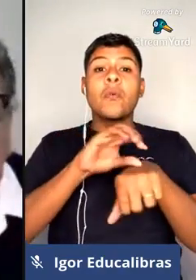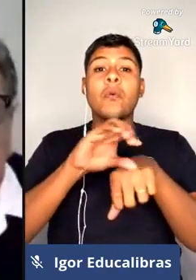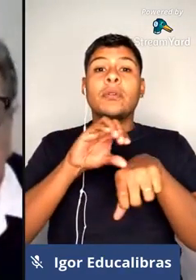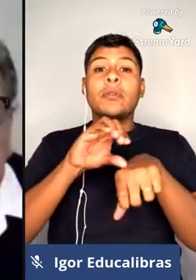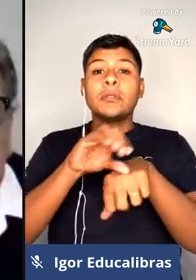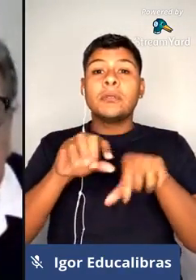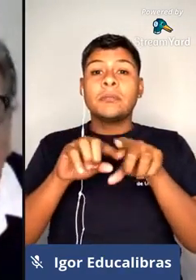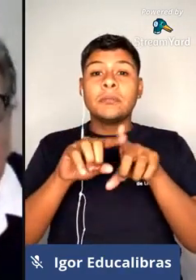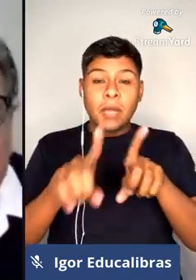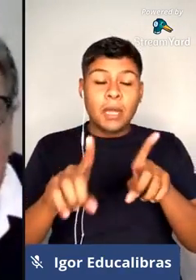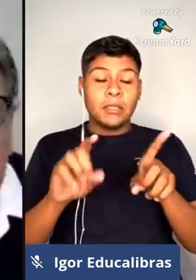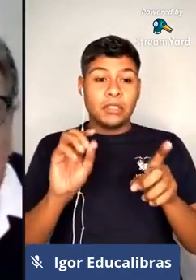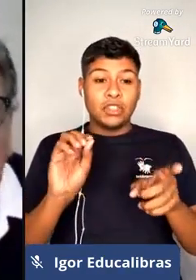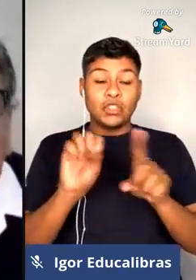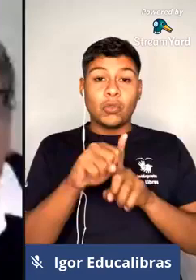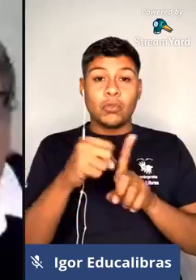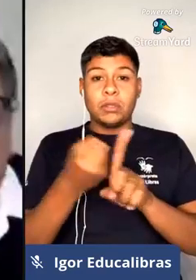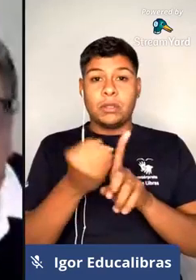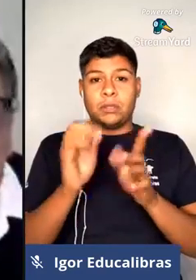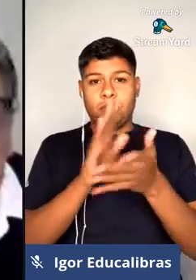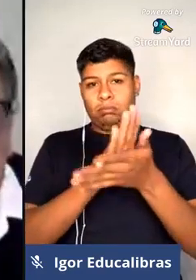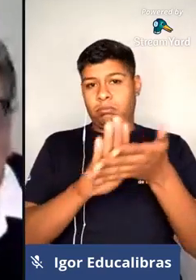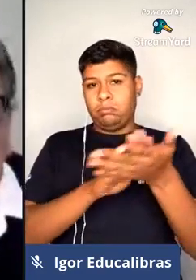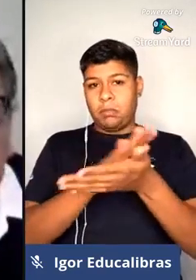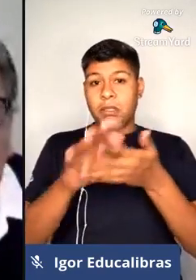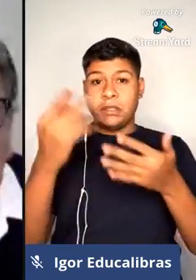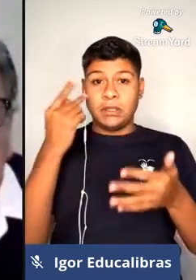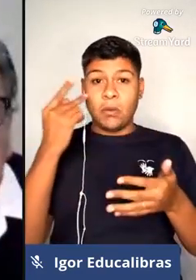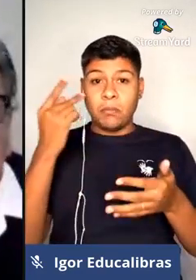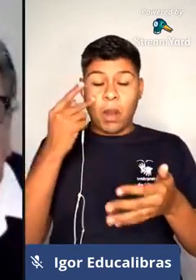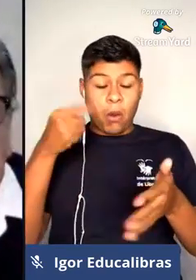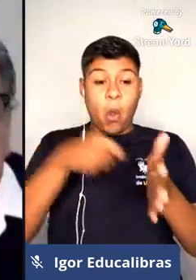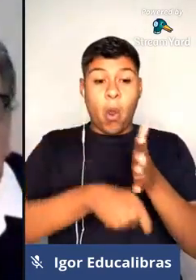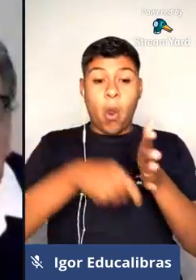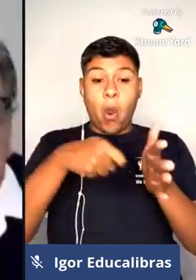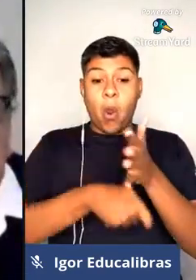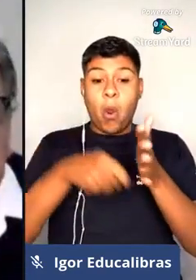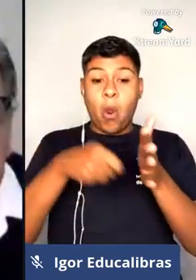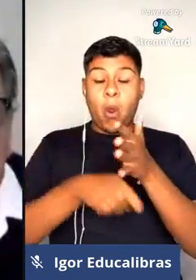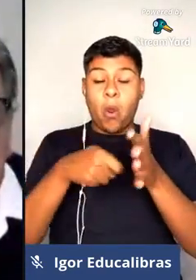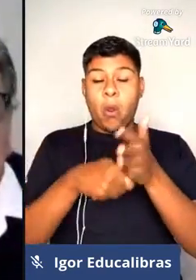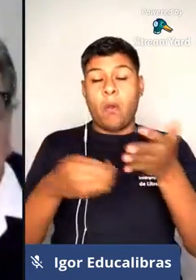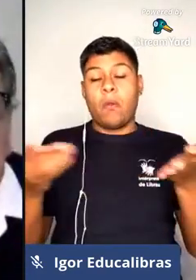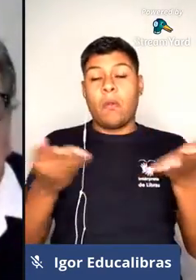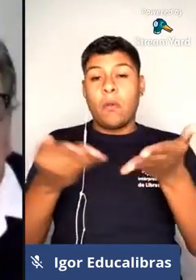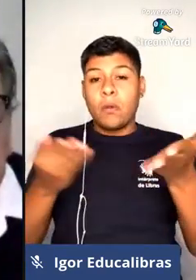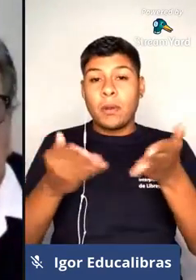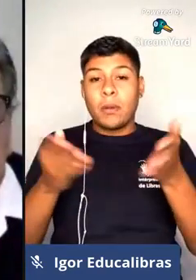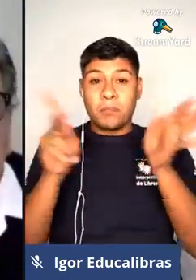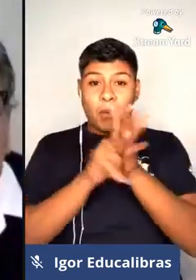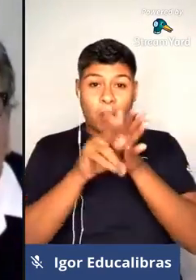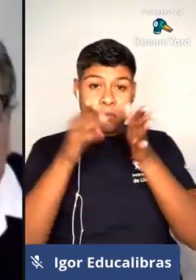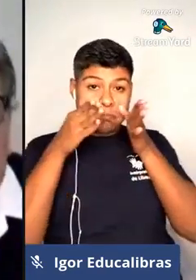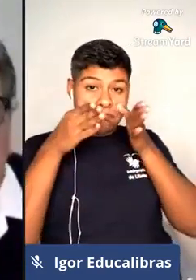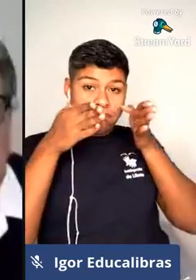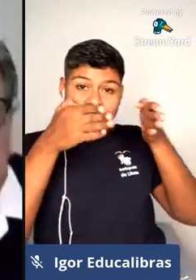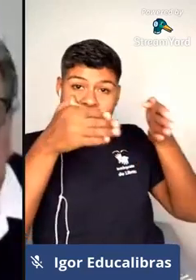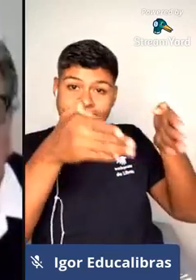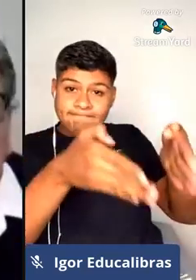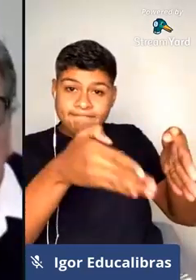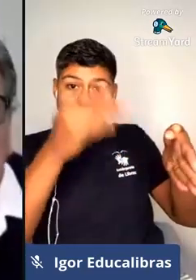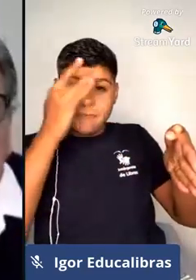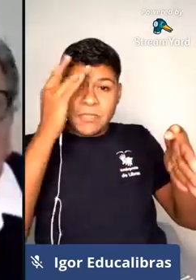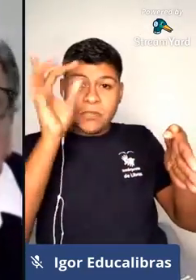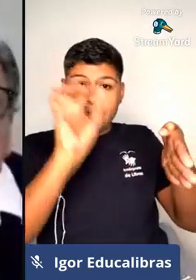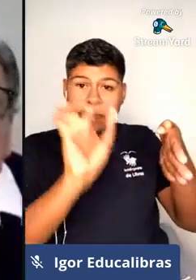não a aplicação social. São Paulo tem obrigação agora de fazer a aplicação a favor de pessoas com deficiência, porque isso